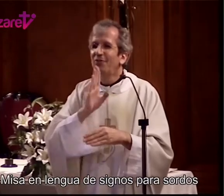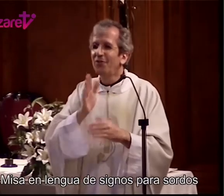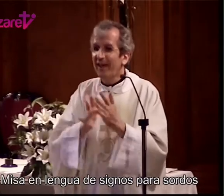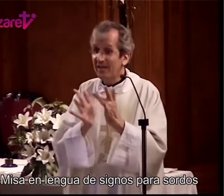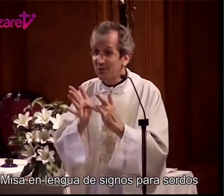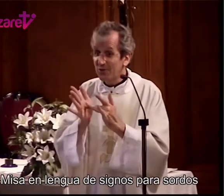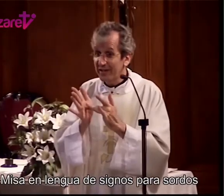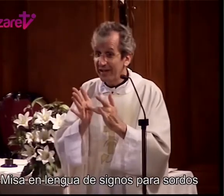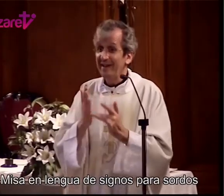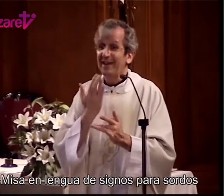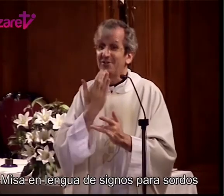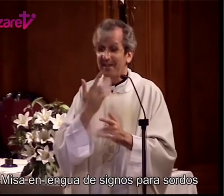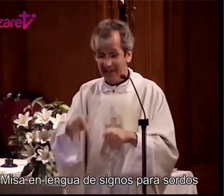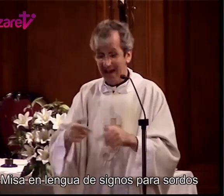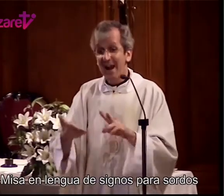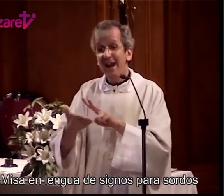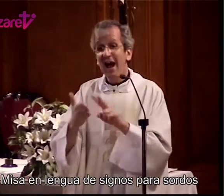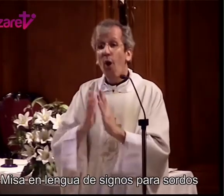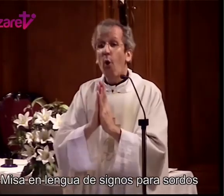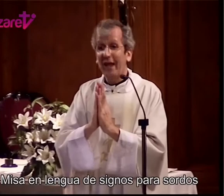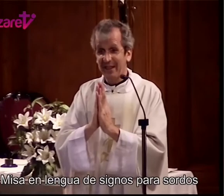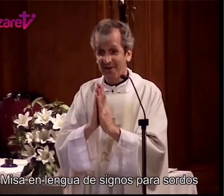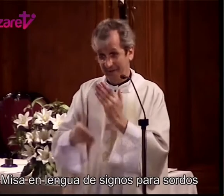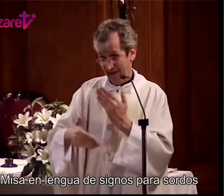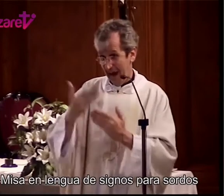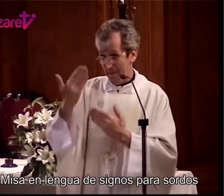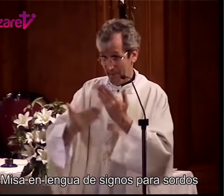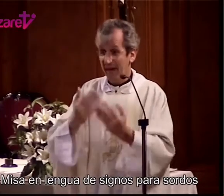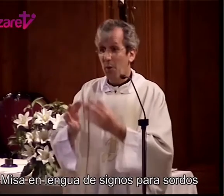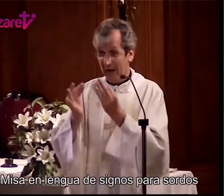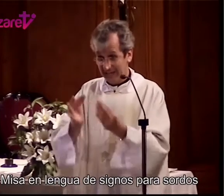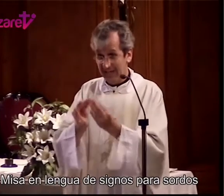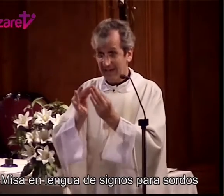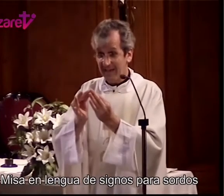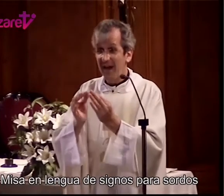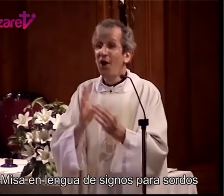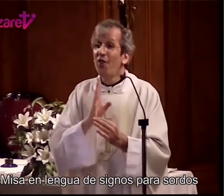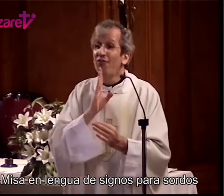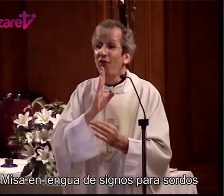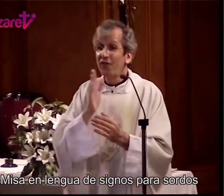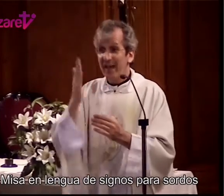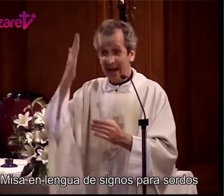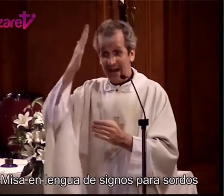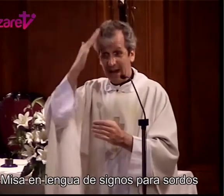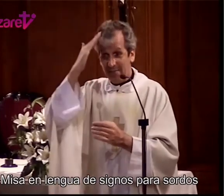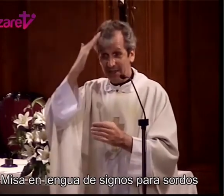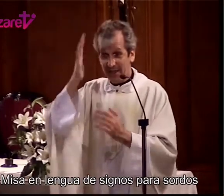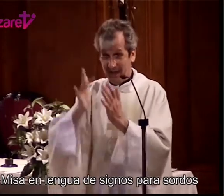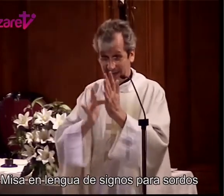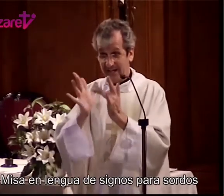donde Jesús, y nos decía la oración al empezar la Eucaristía, decía, donde la cabeza que es